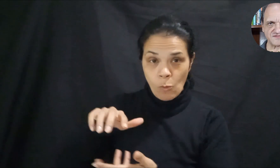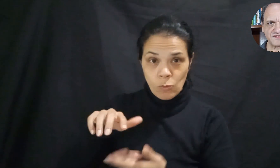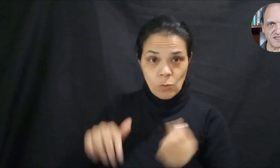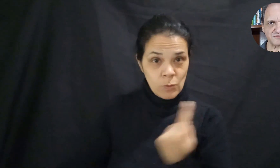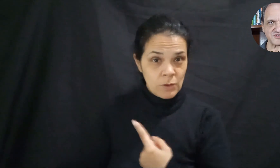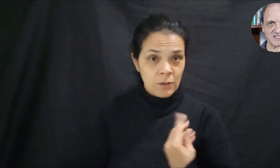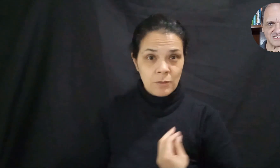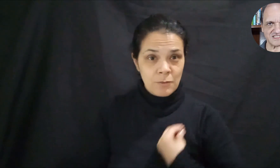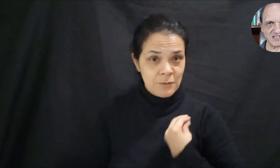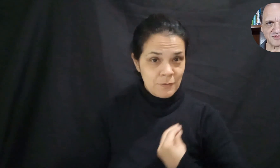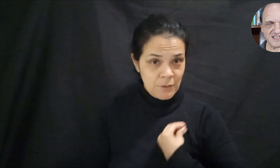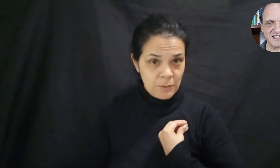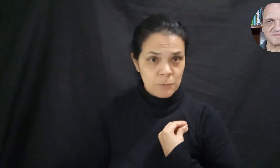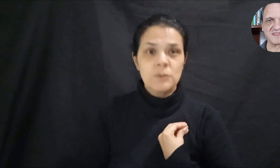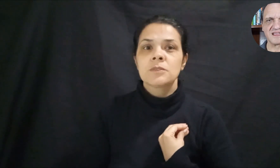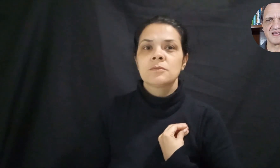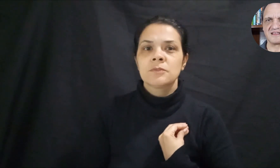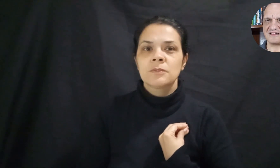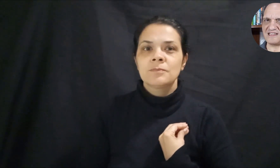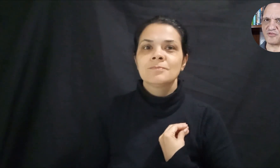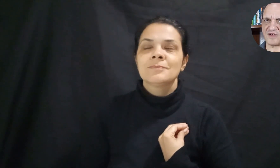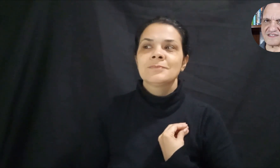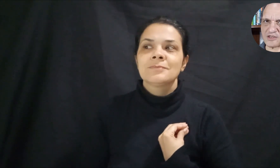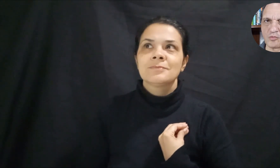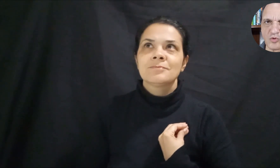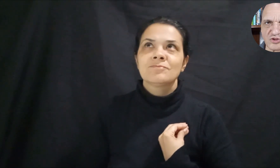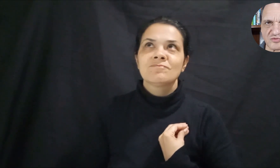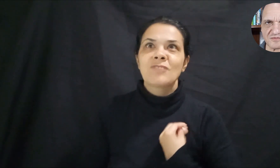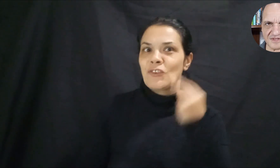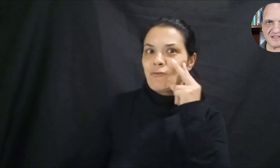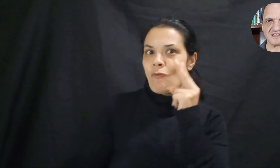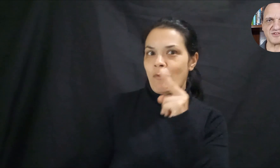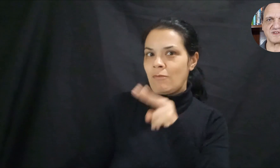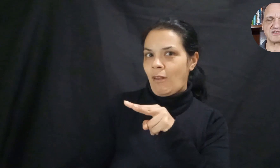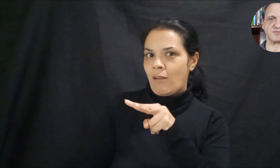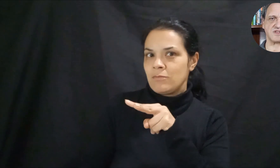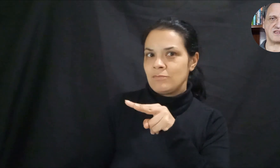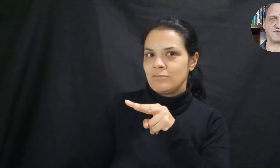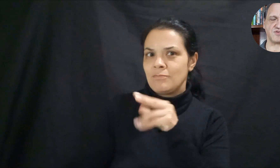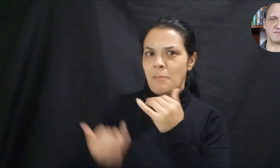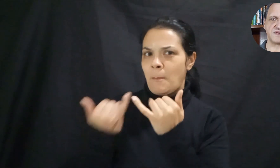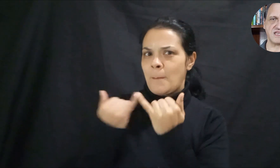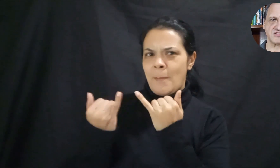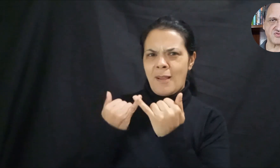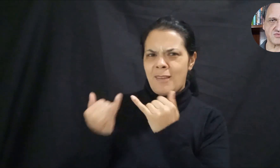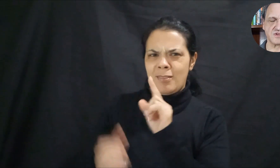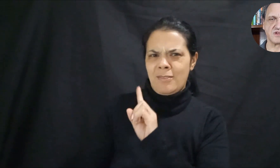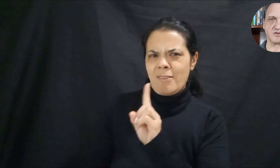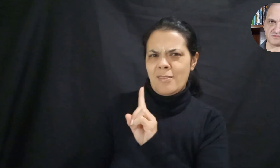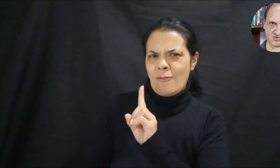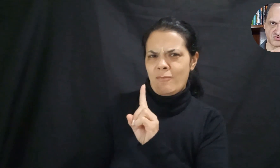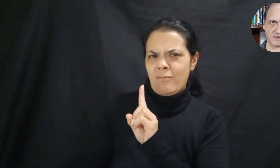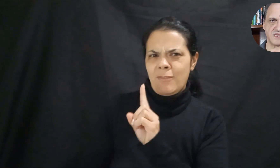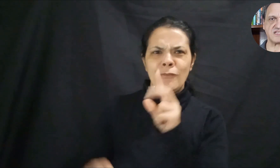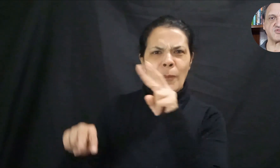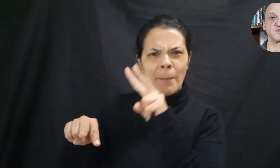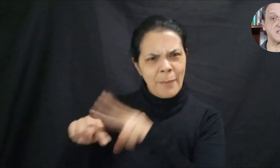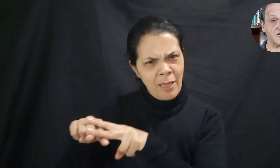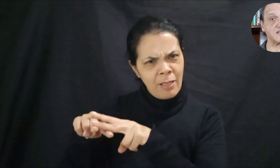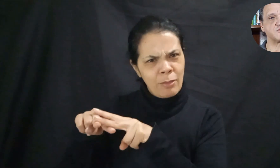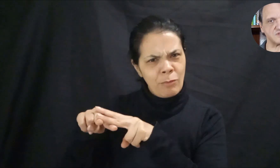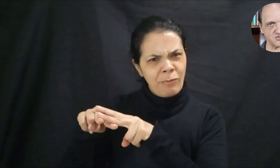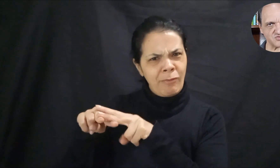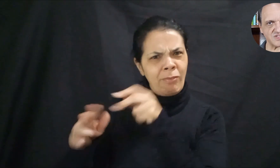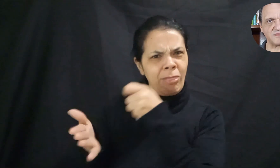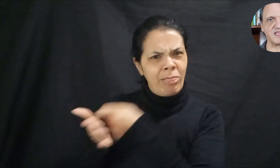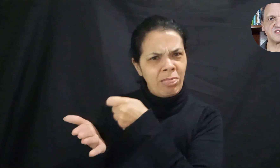nós vivemos, né, estamos aqui, ele não venceu muito. Né? Ele não venceu porque ele foi preso injustamente,